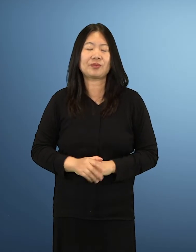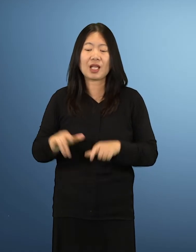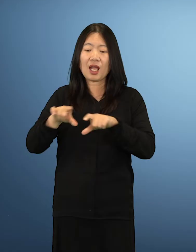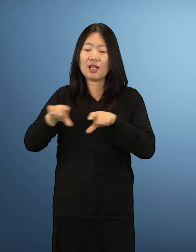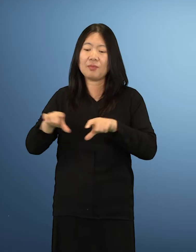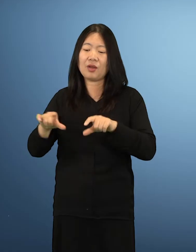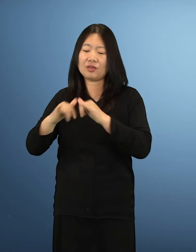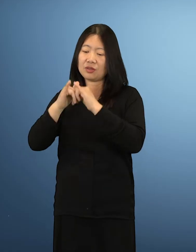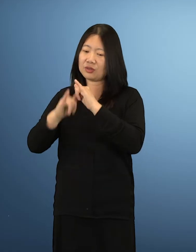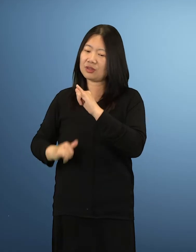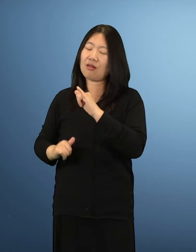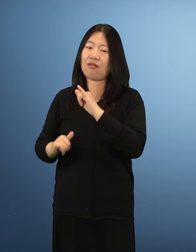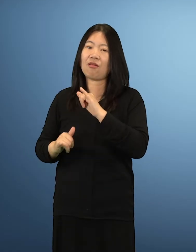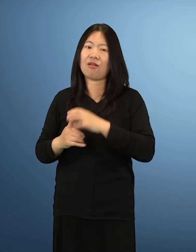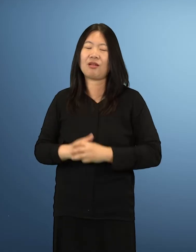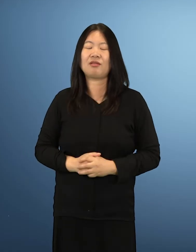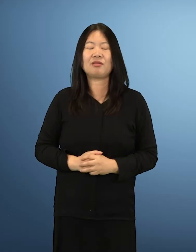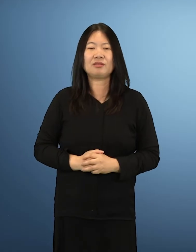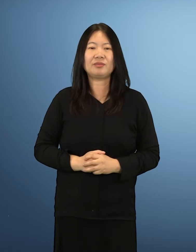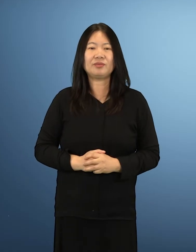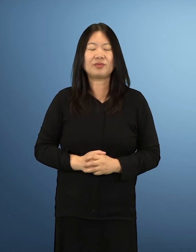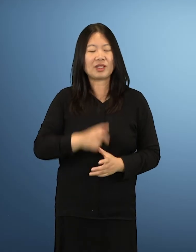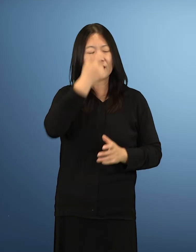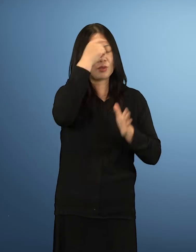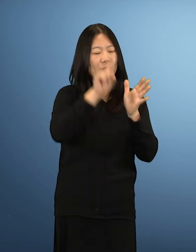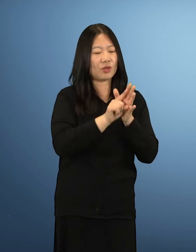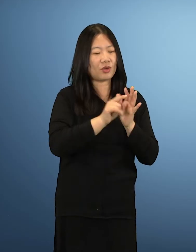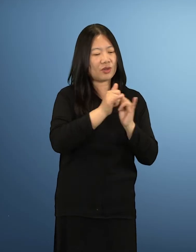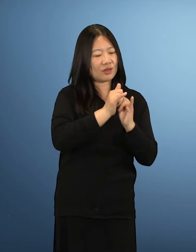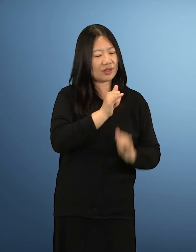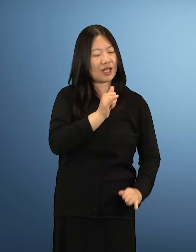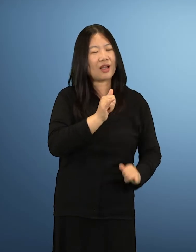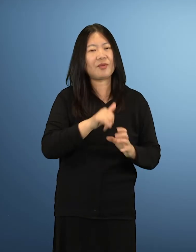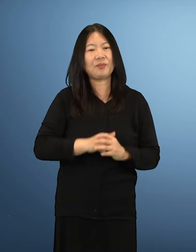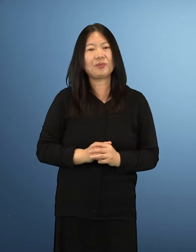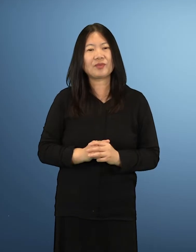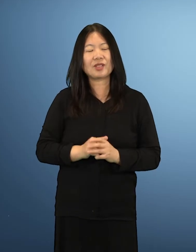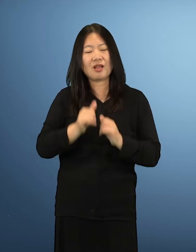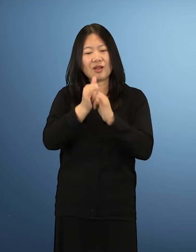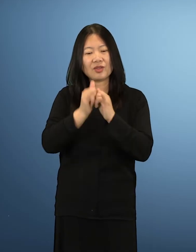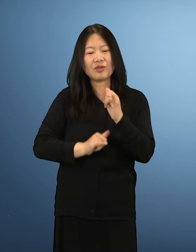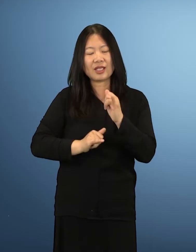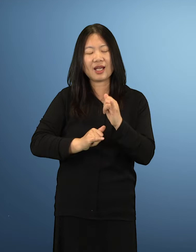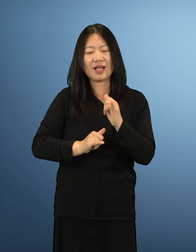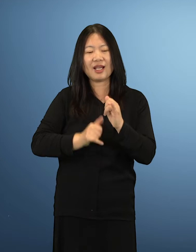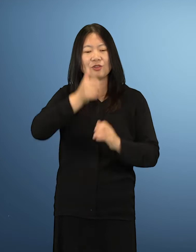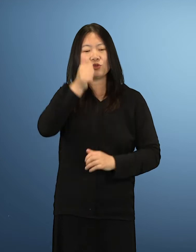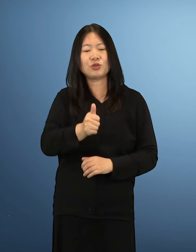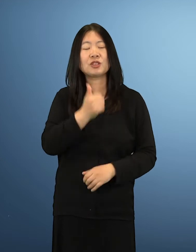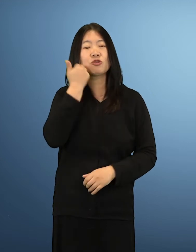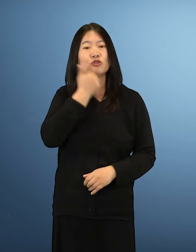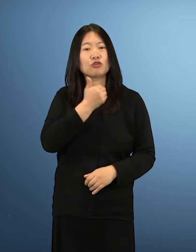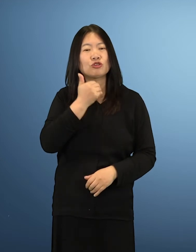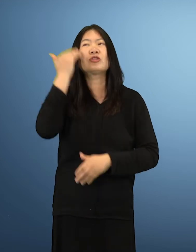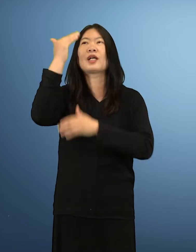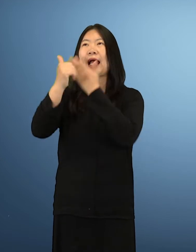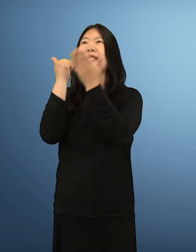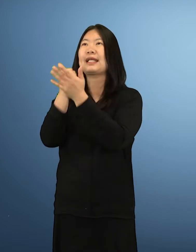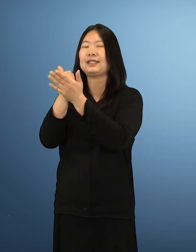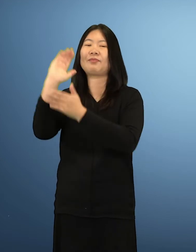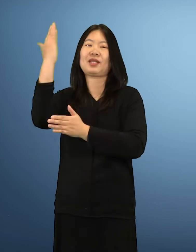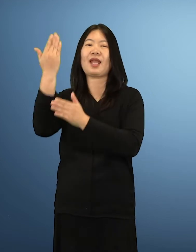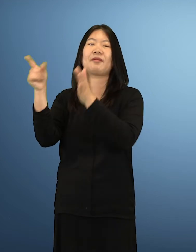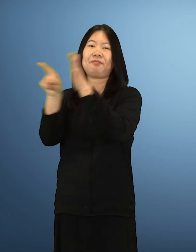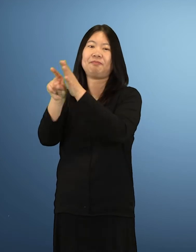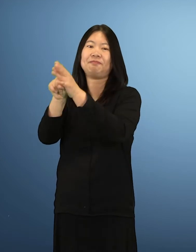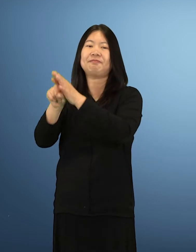일반 역사이든 기독교 역사이든 역사의 주권자는 하나님이라는 사실을 믿습니다.